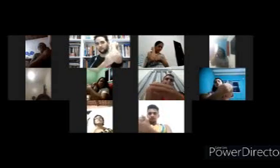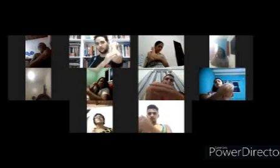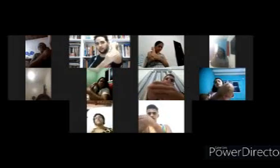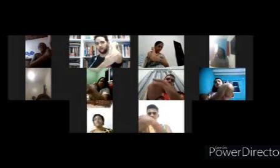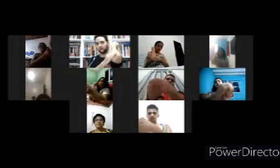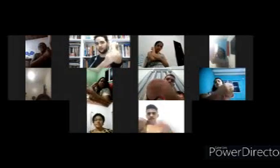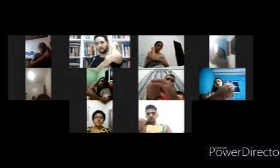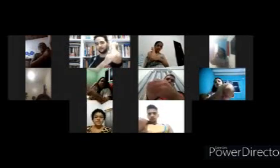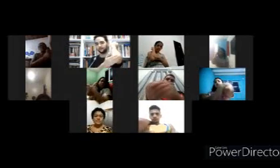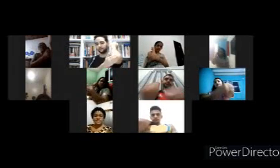Ciúmes.